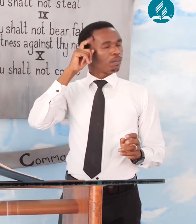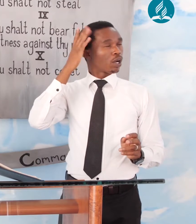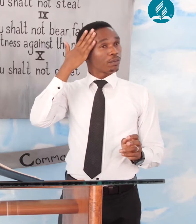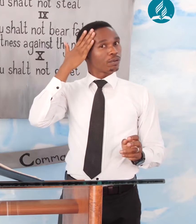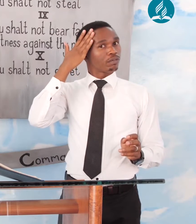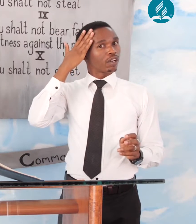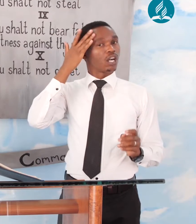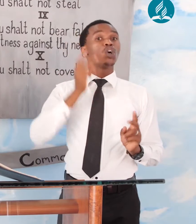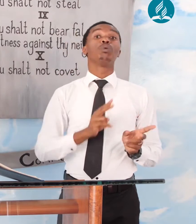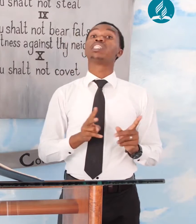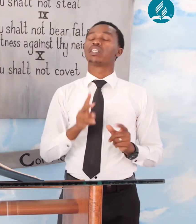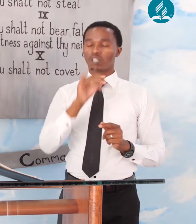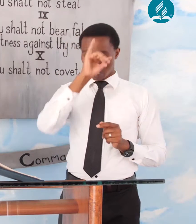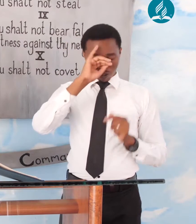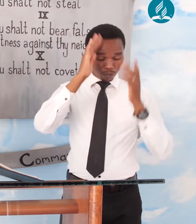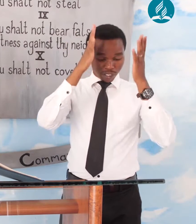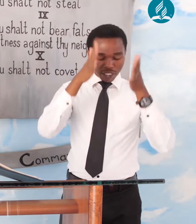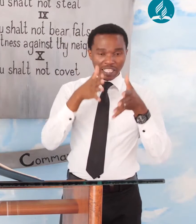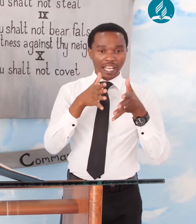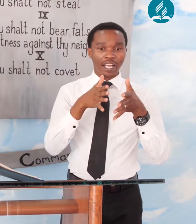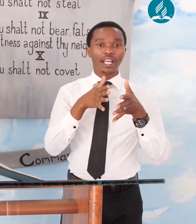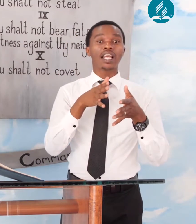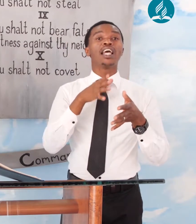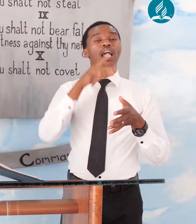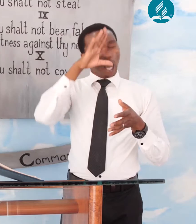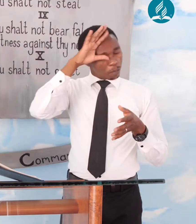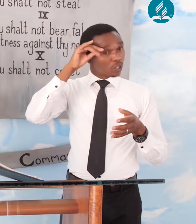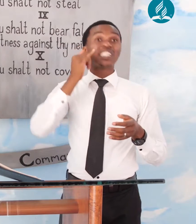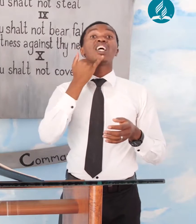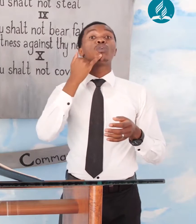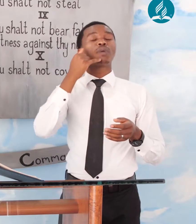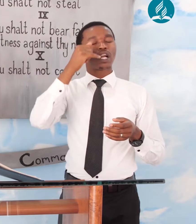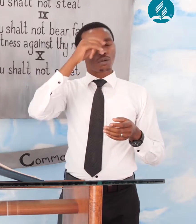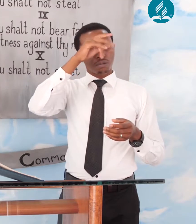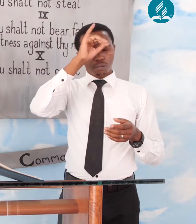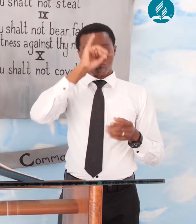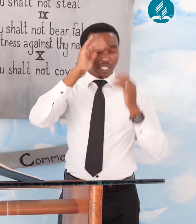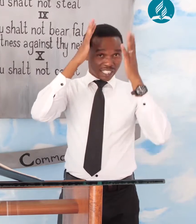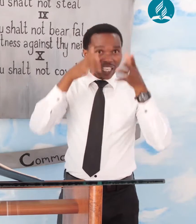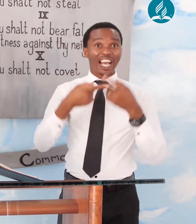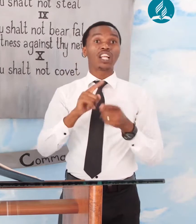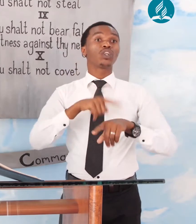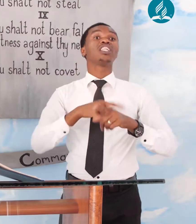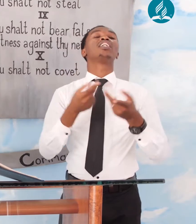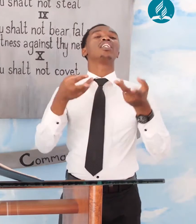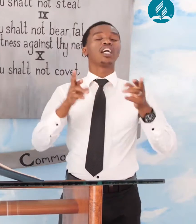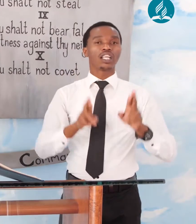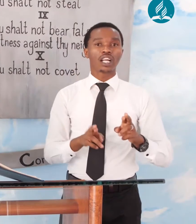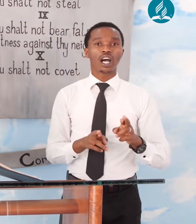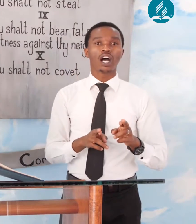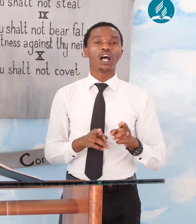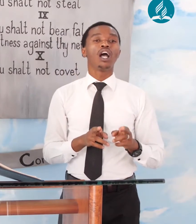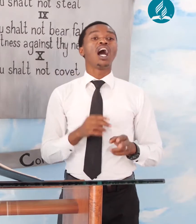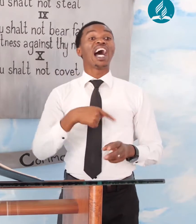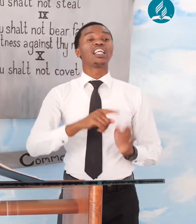umuheburayo ariko igihe kiragera abyirukira ibwami ni ukuvuga ngo amaze